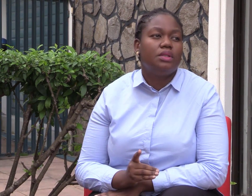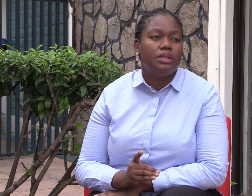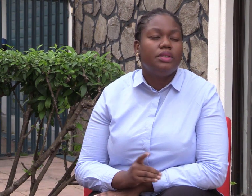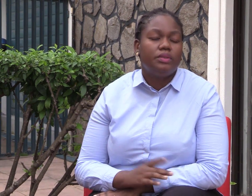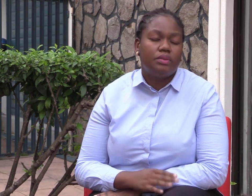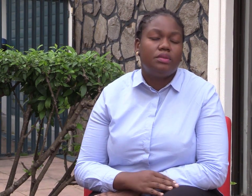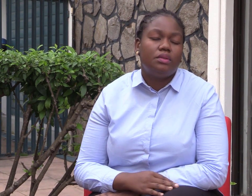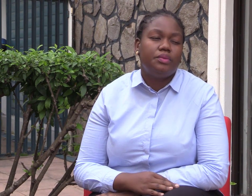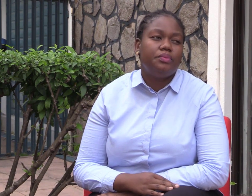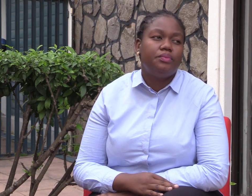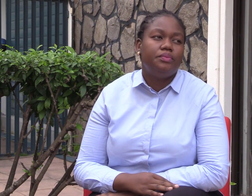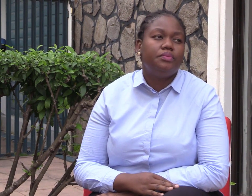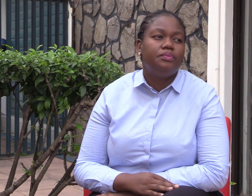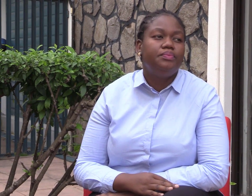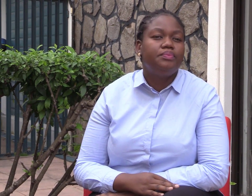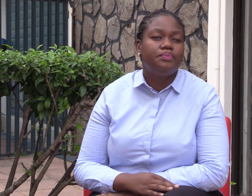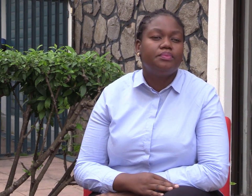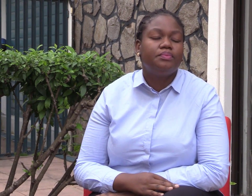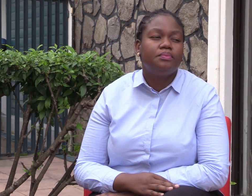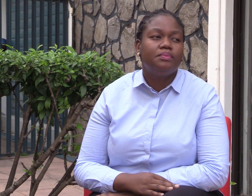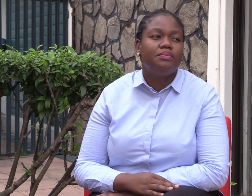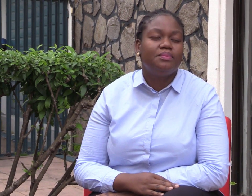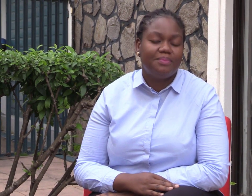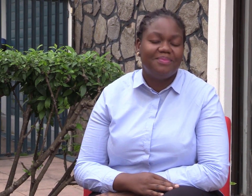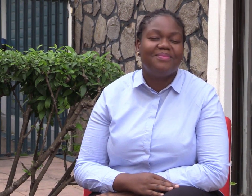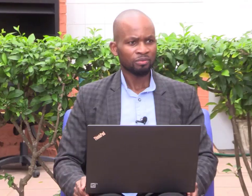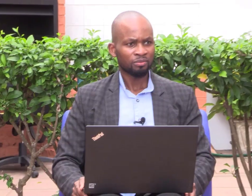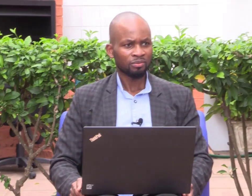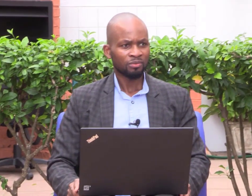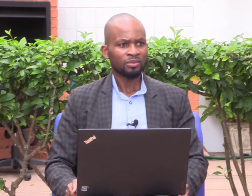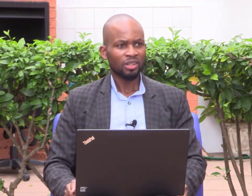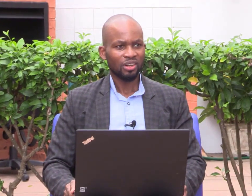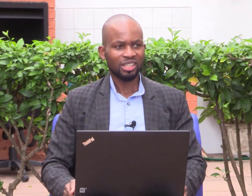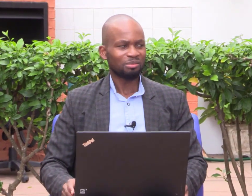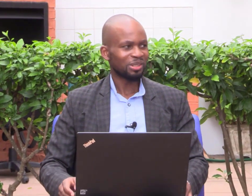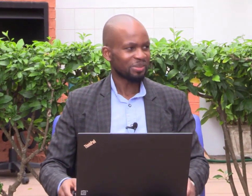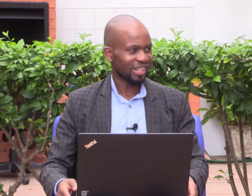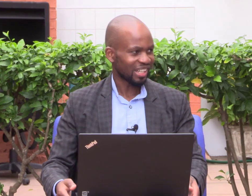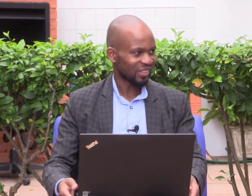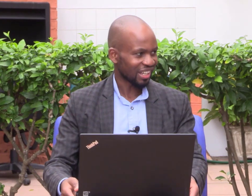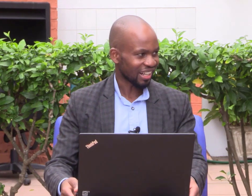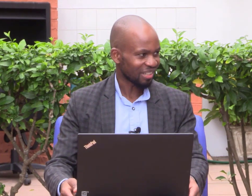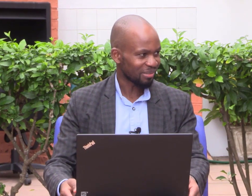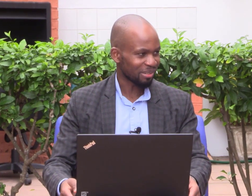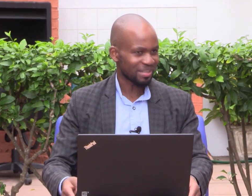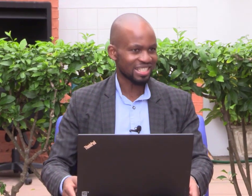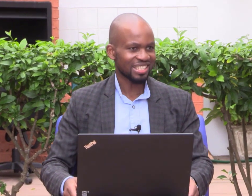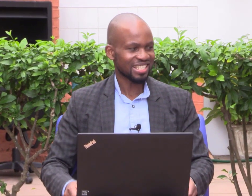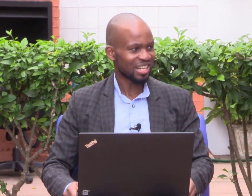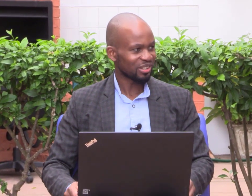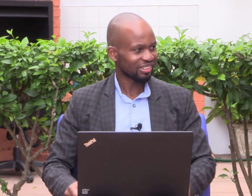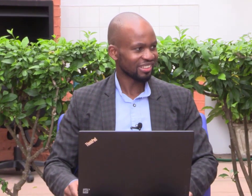estar a trabalhar em várias empresas. Ok, muito obrigado, Carla, pela apresentação